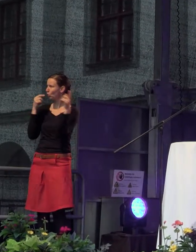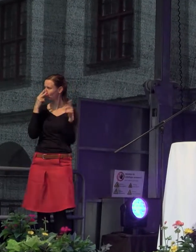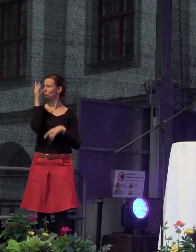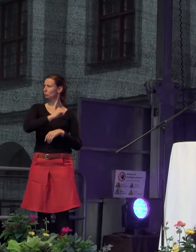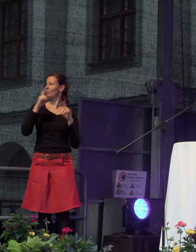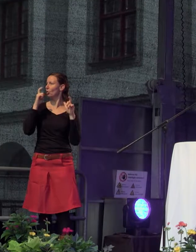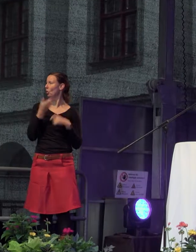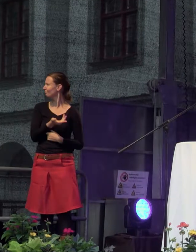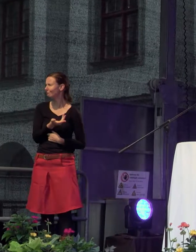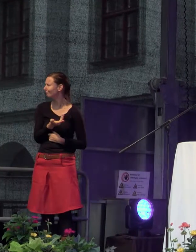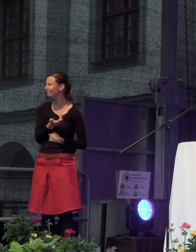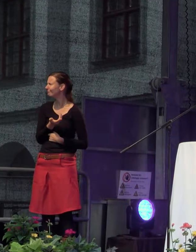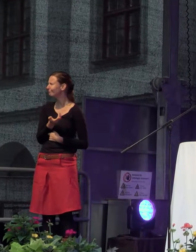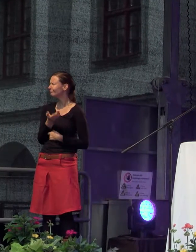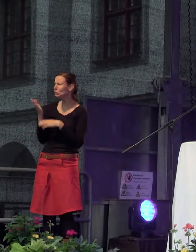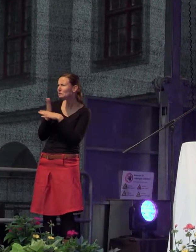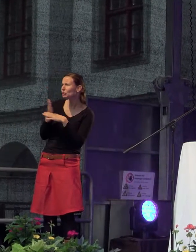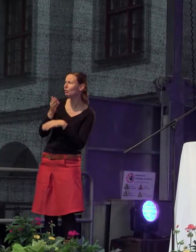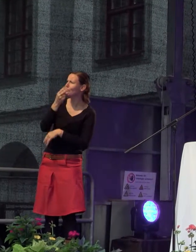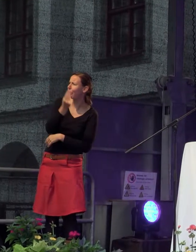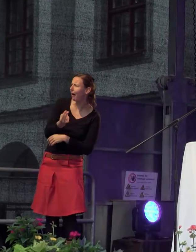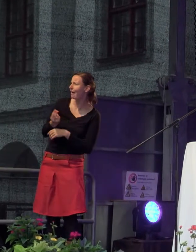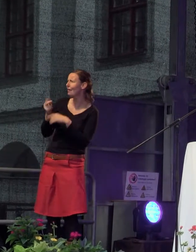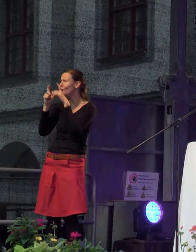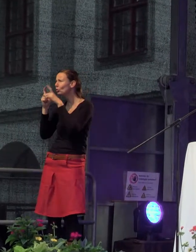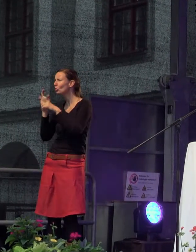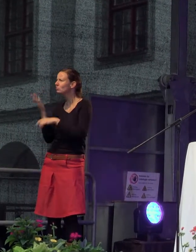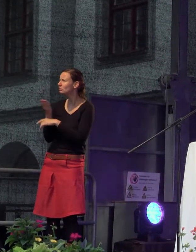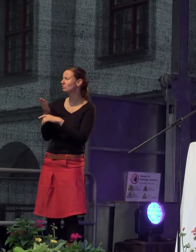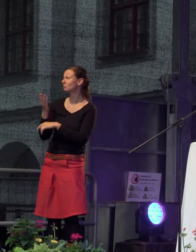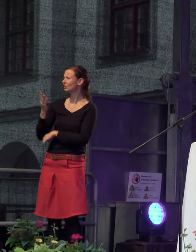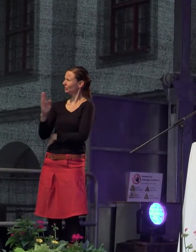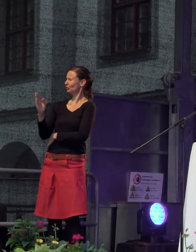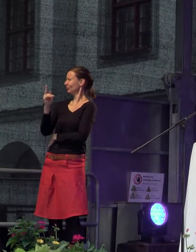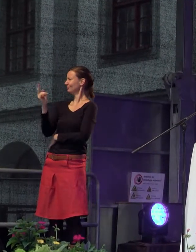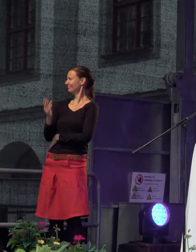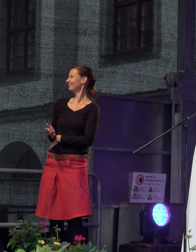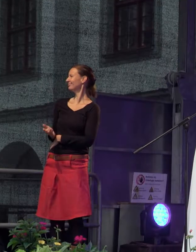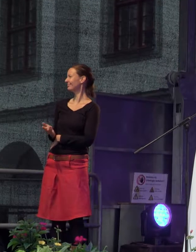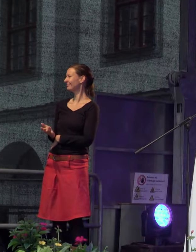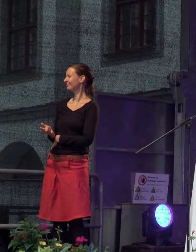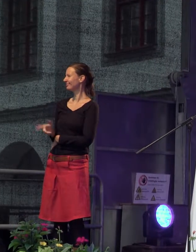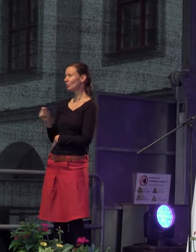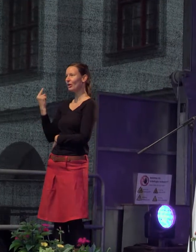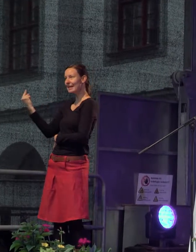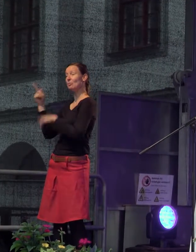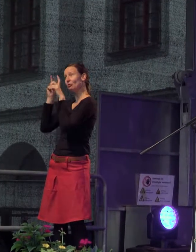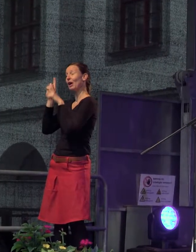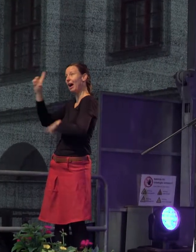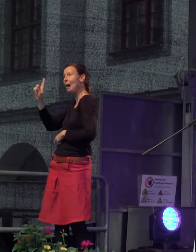der traditionellen gattungsgrenzen sie als fotograf wir haben zumal